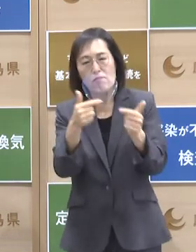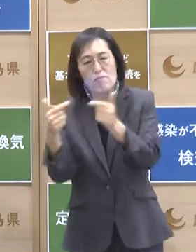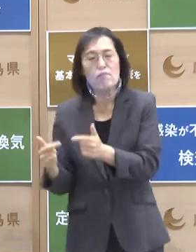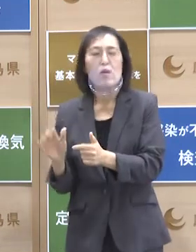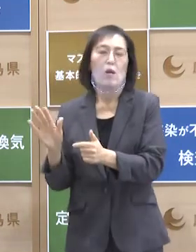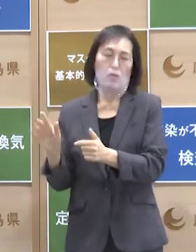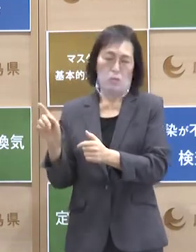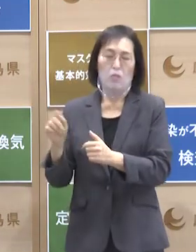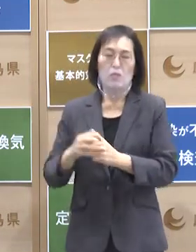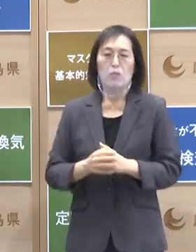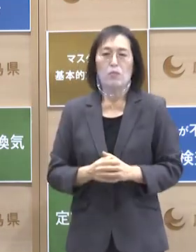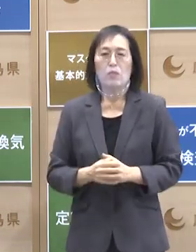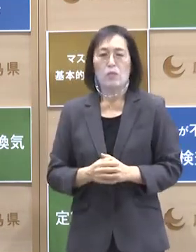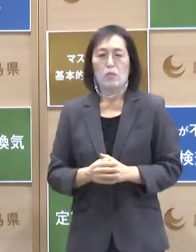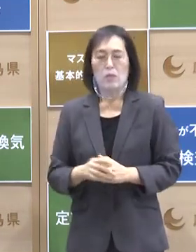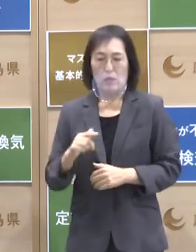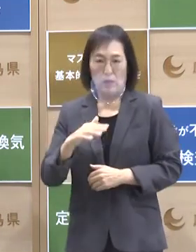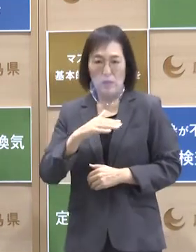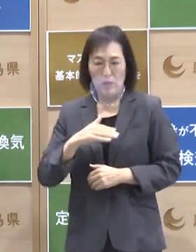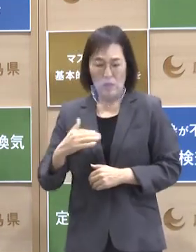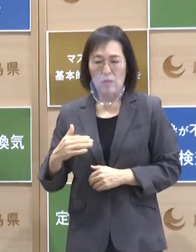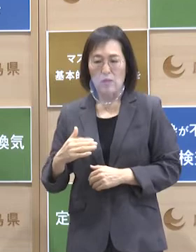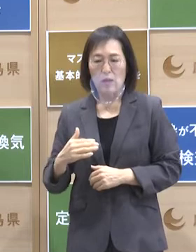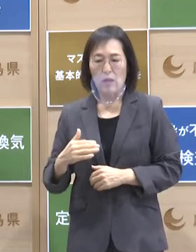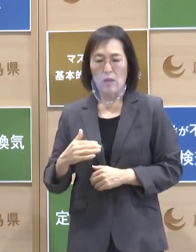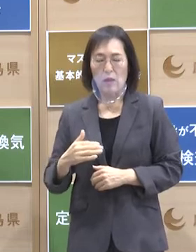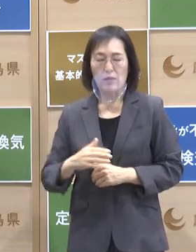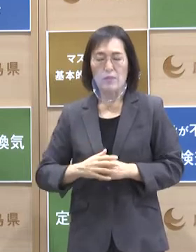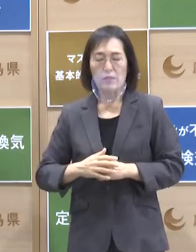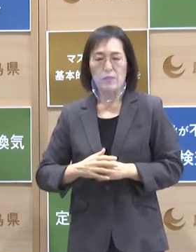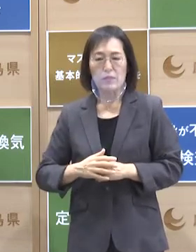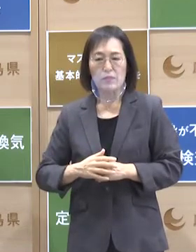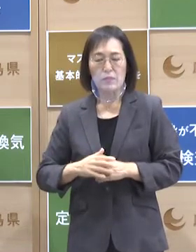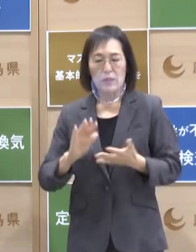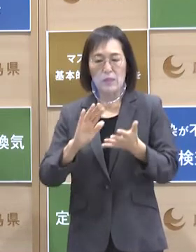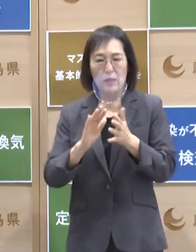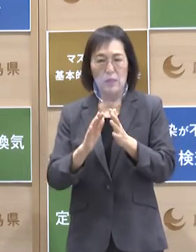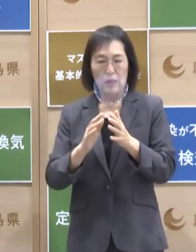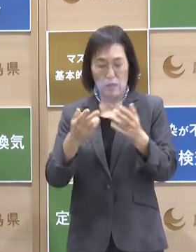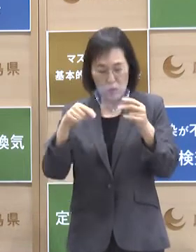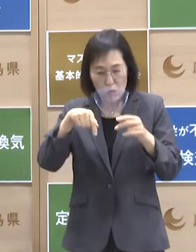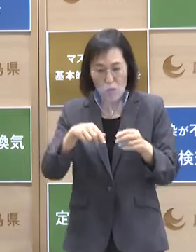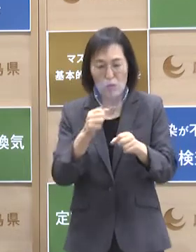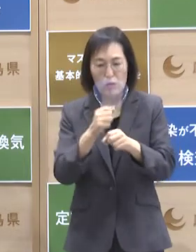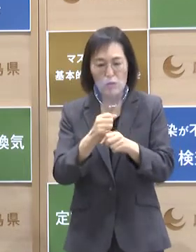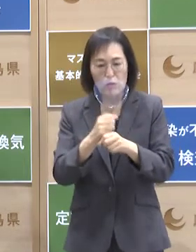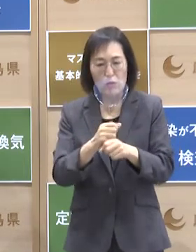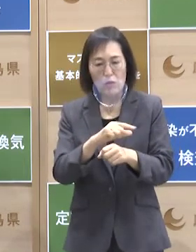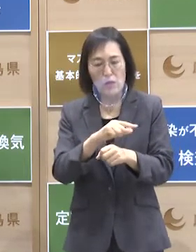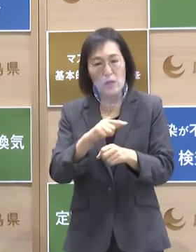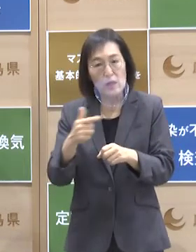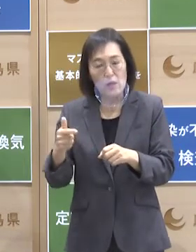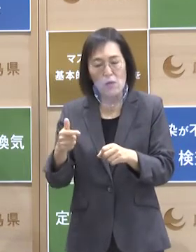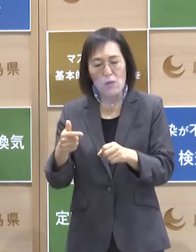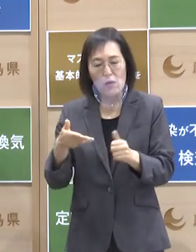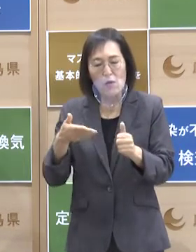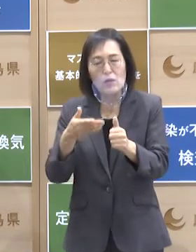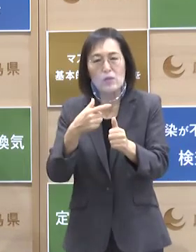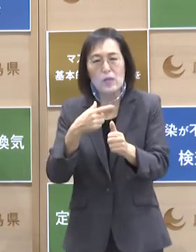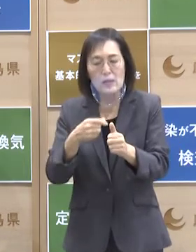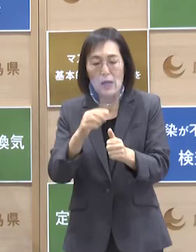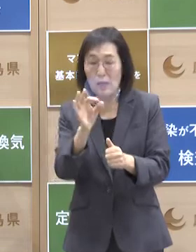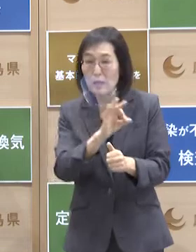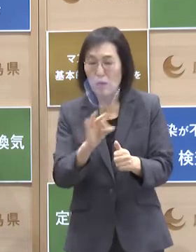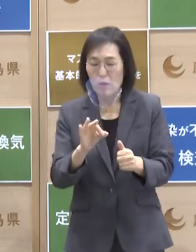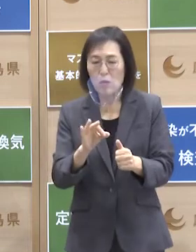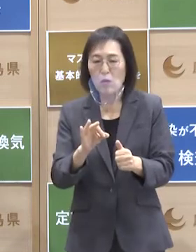はですね、例えばこの県産食材の利用促進に向けて、推薦リストの各市長から出していただい